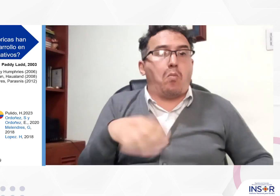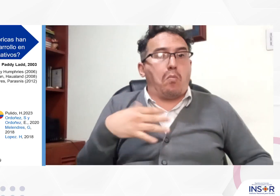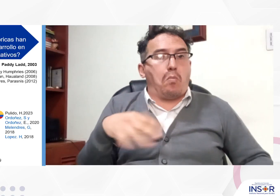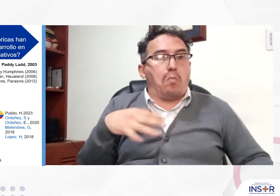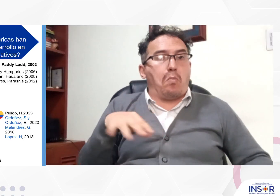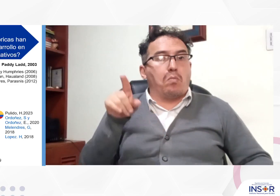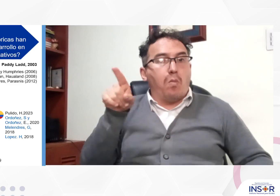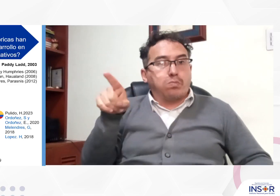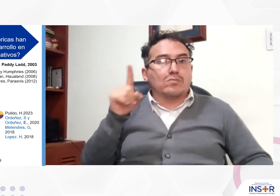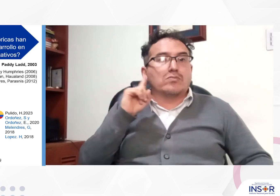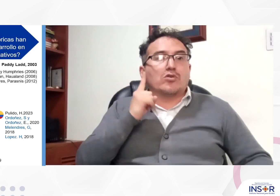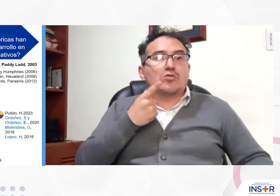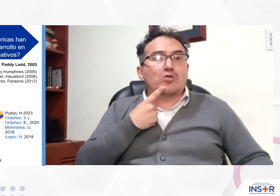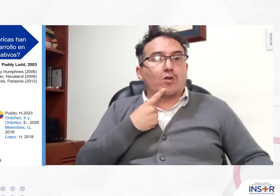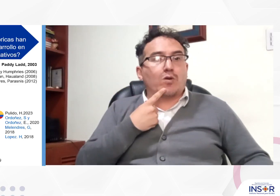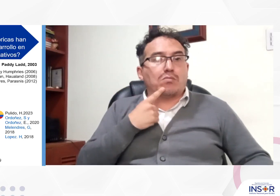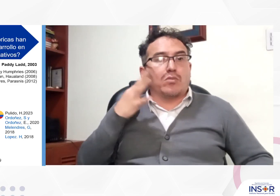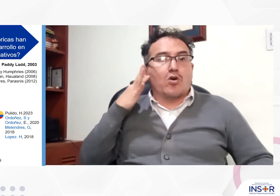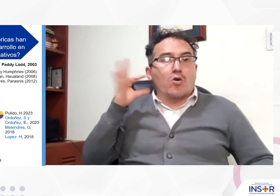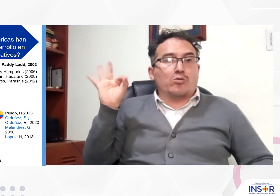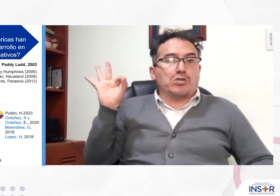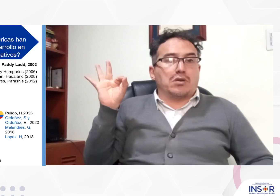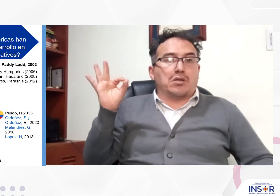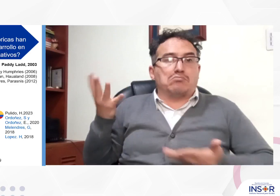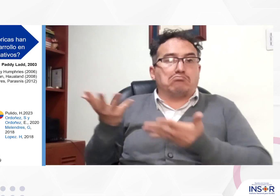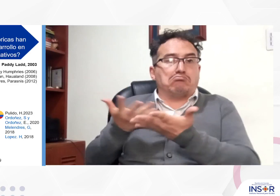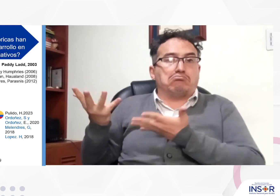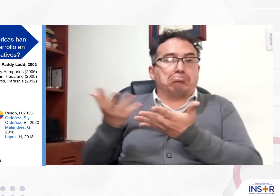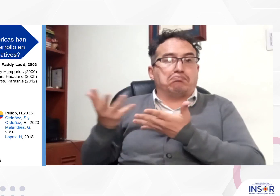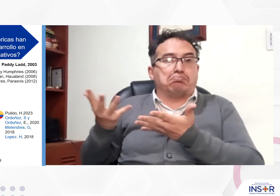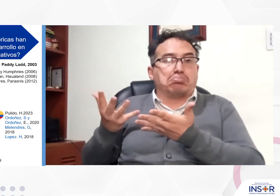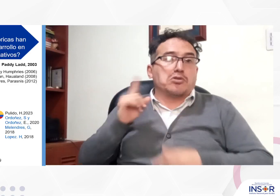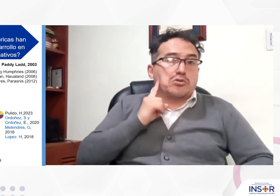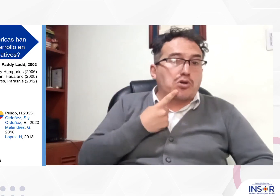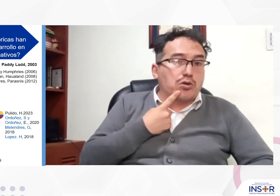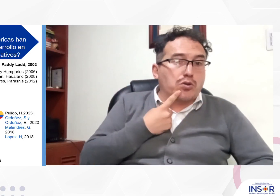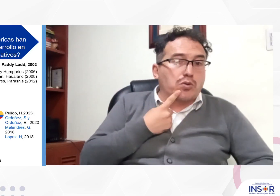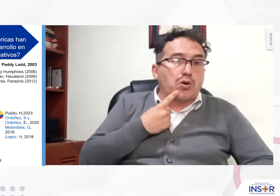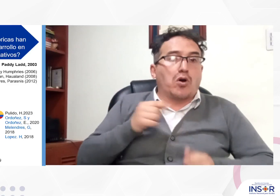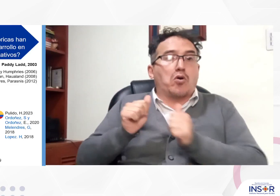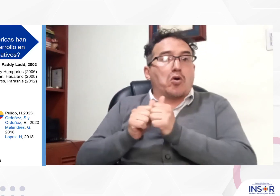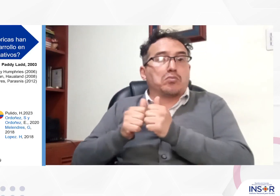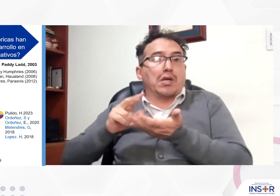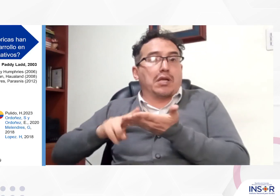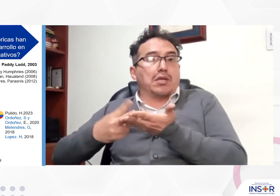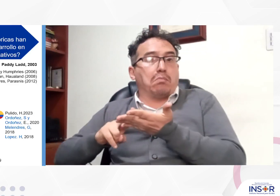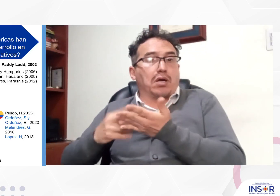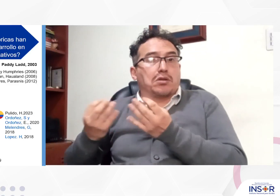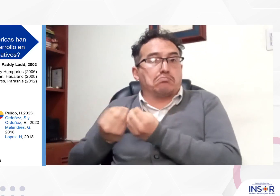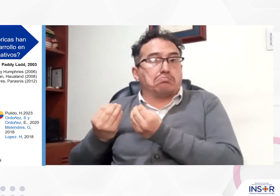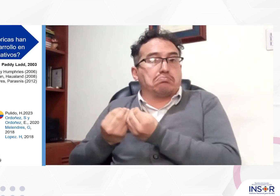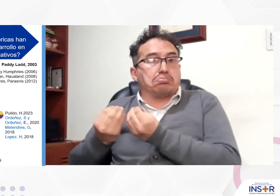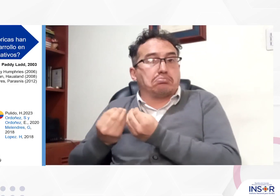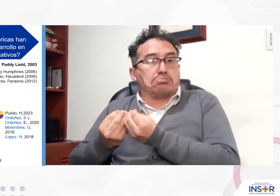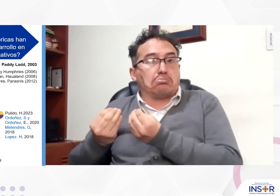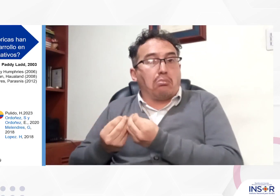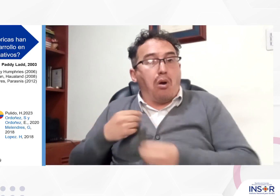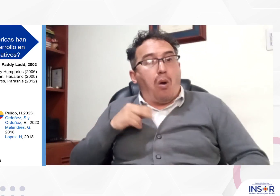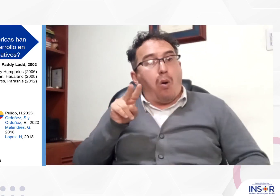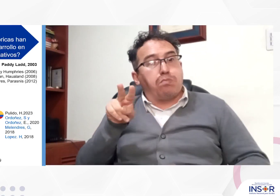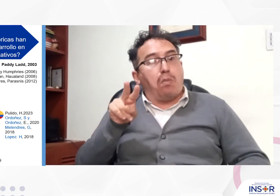referencias, entendiendo que también desde Brasil se han adelantado procesos de coordinación entre sordos y oyentes